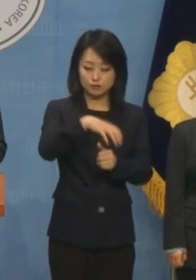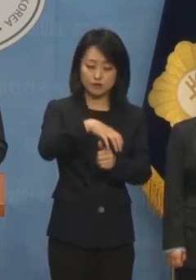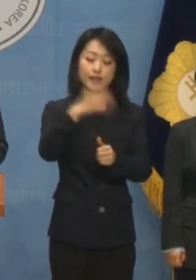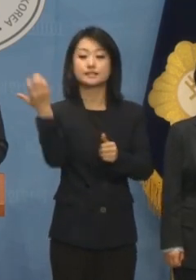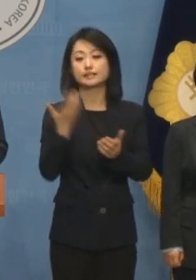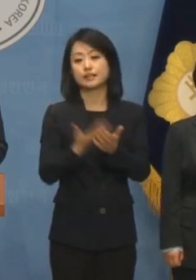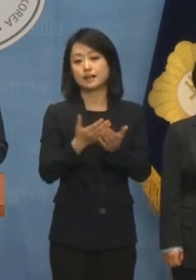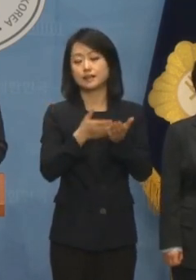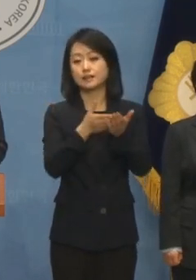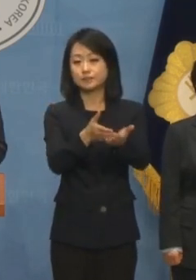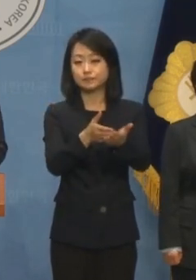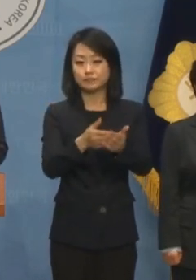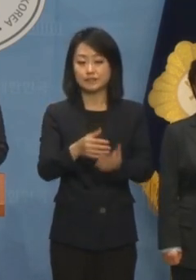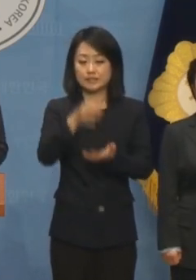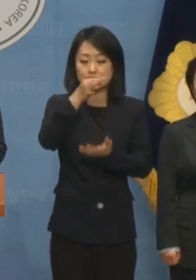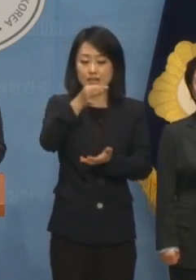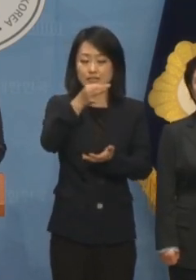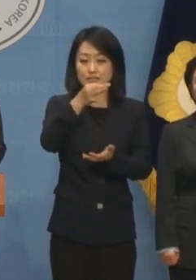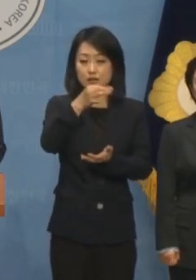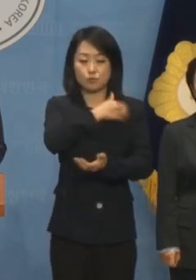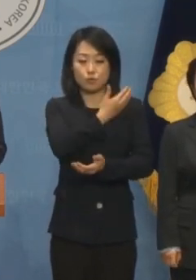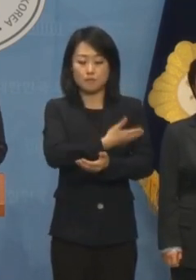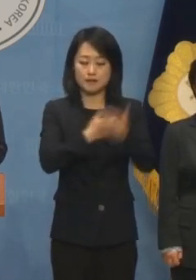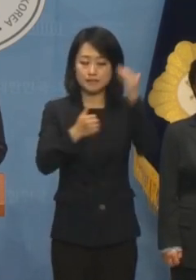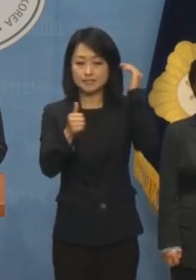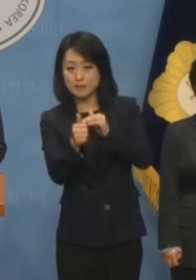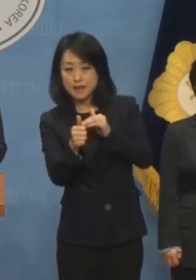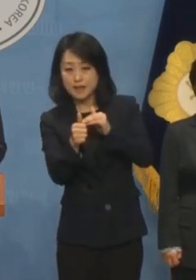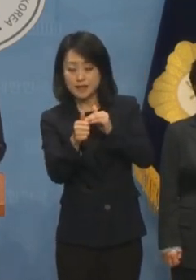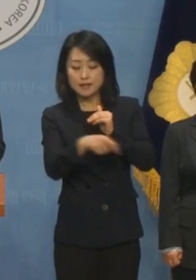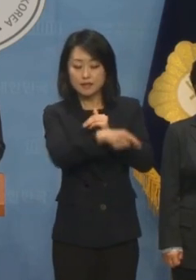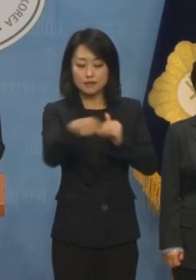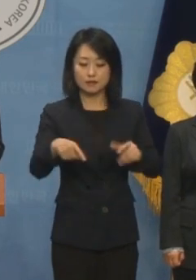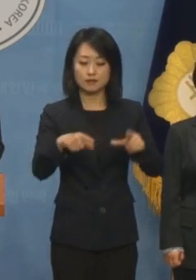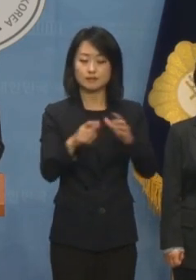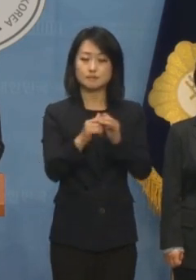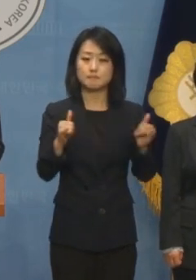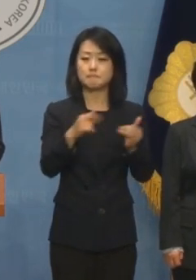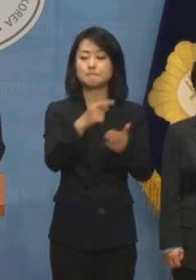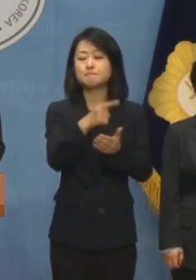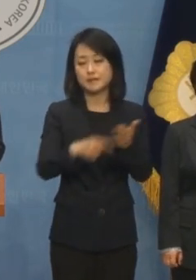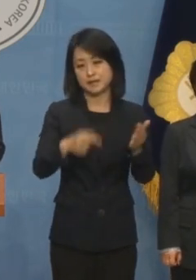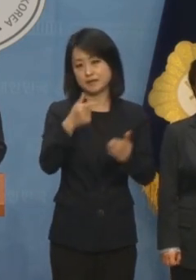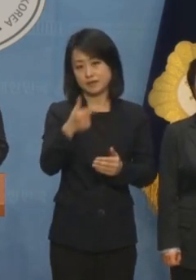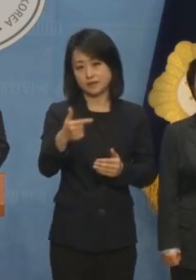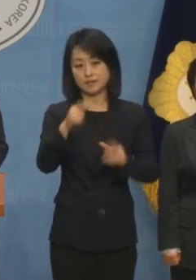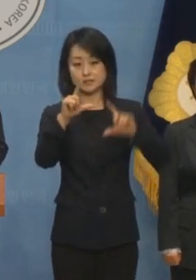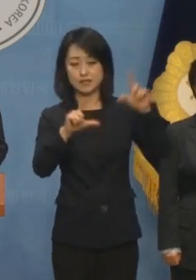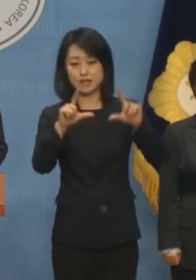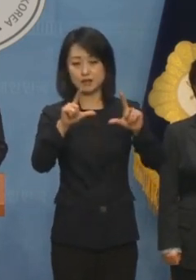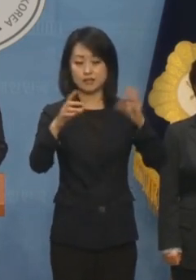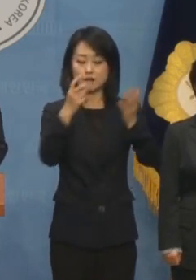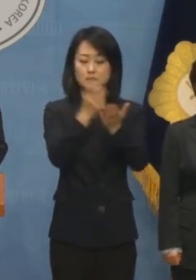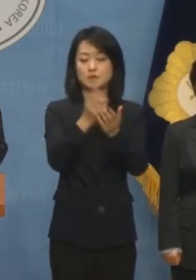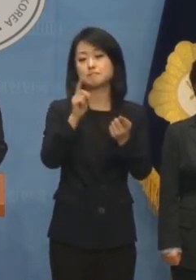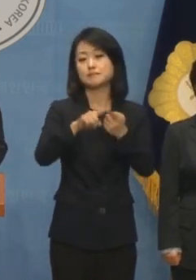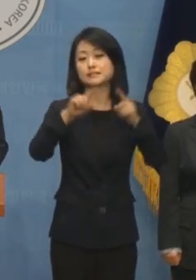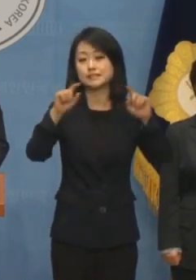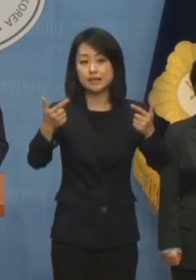없이 재산권만 침해하고 애꿎은 주민들만 피해를 고스란히 떠안게 되는 위헌적